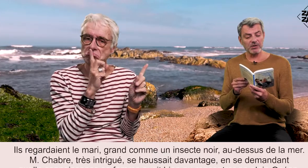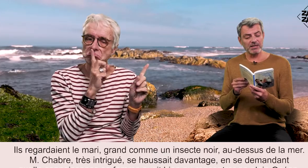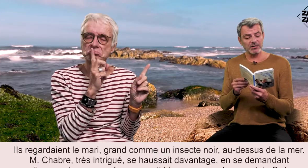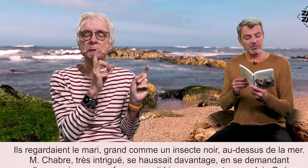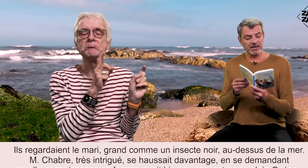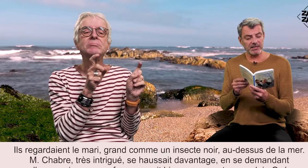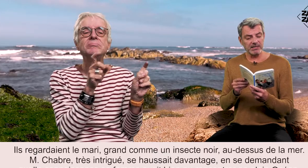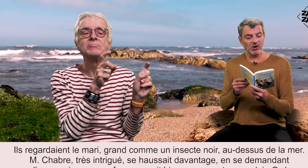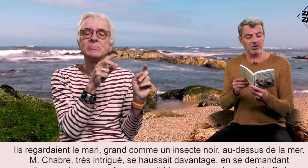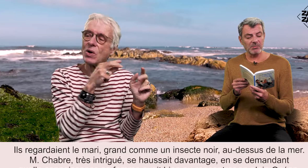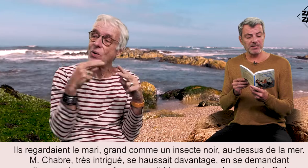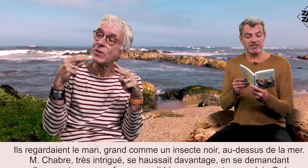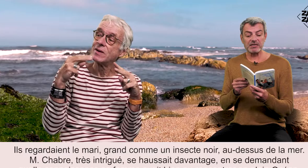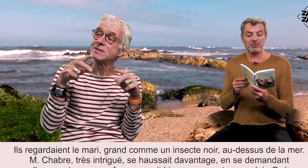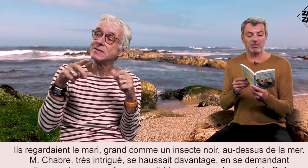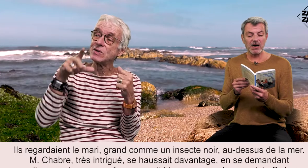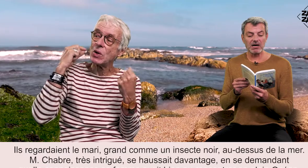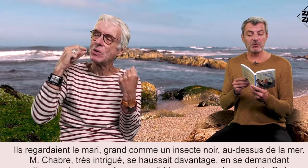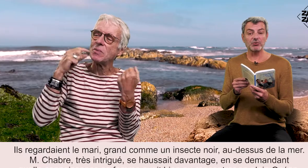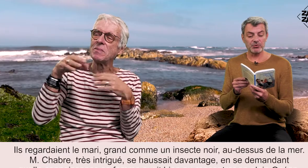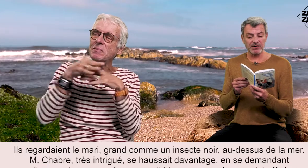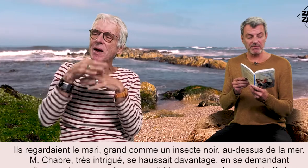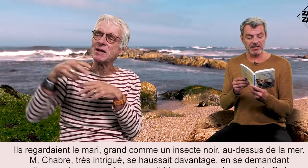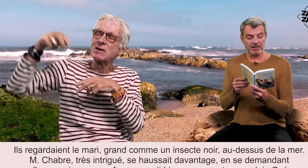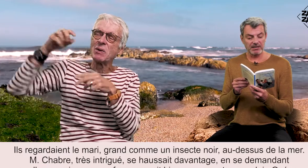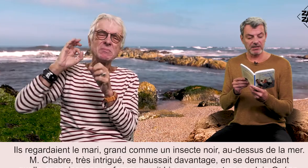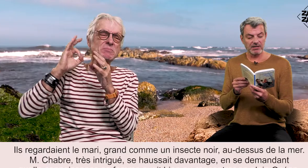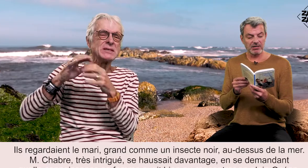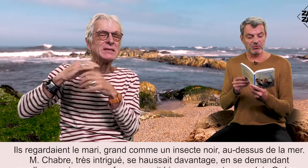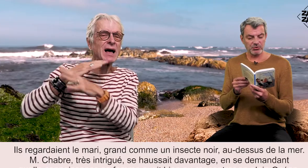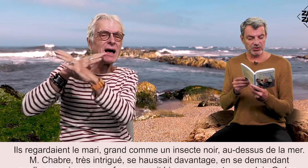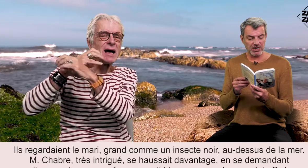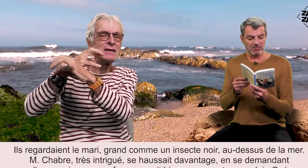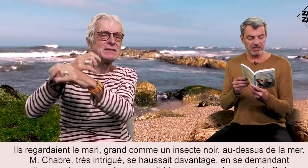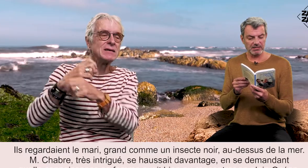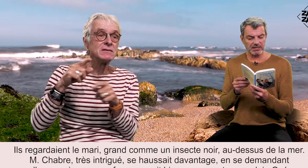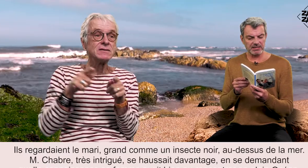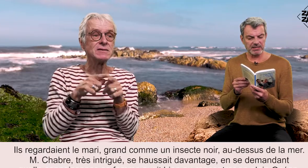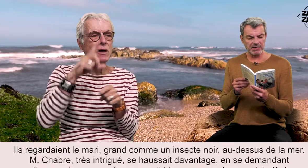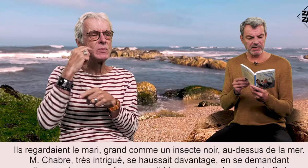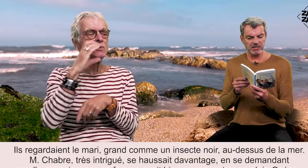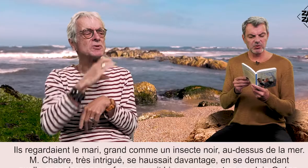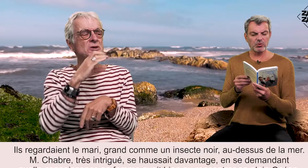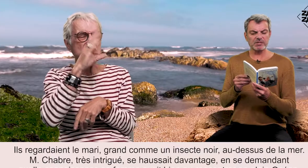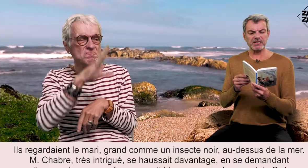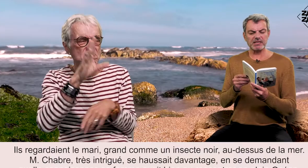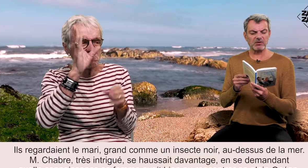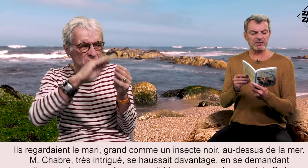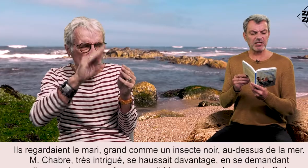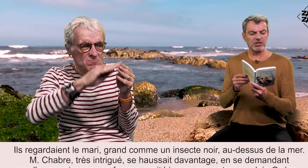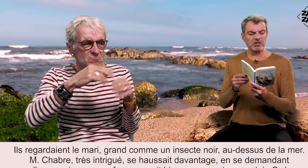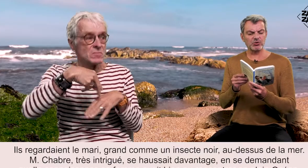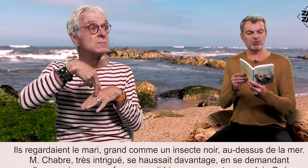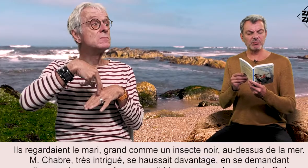Il regardait le mari, grand comme un insecte noir, au-dessus de la mer. Monsieur Chabre, très intrigué, se haussait